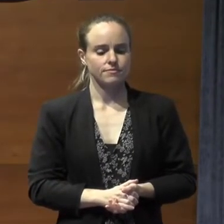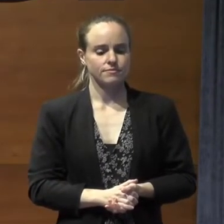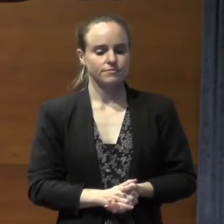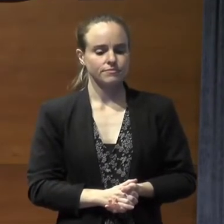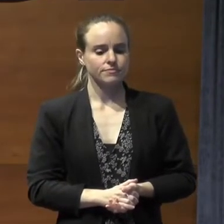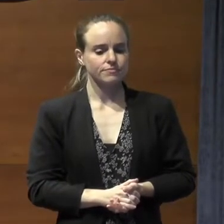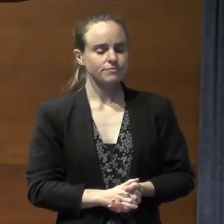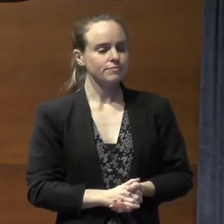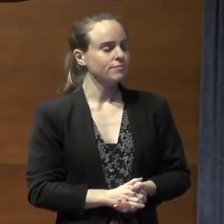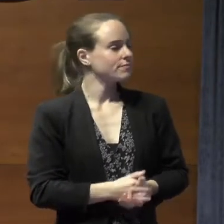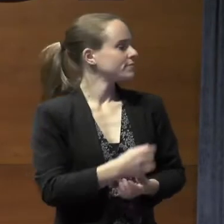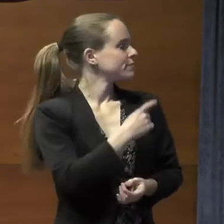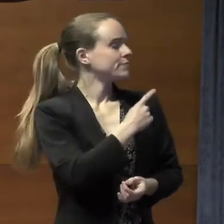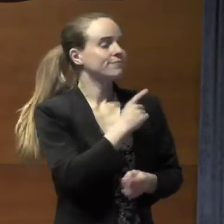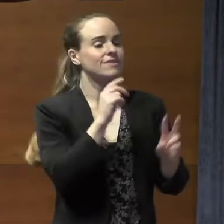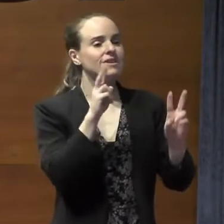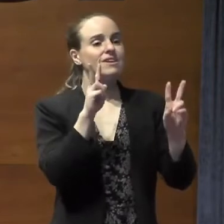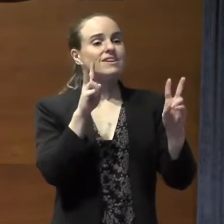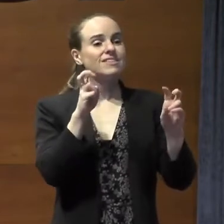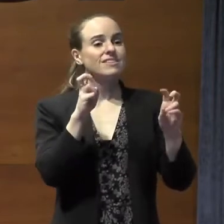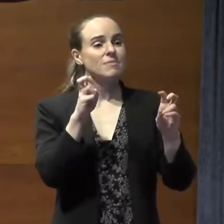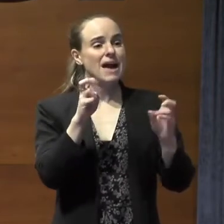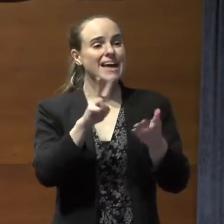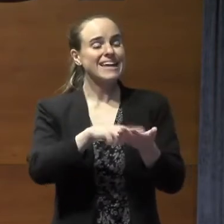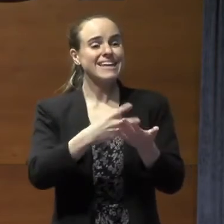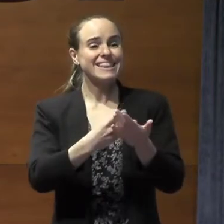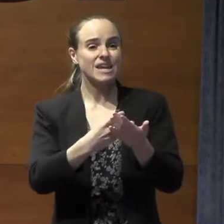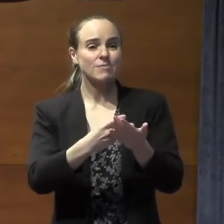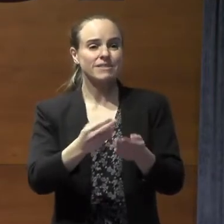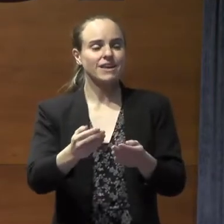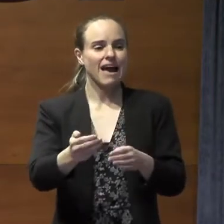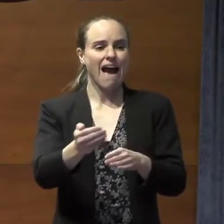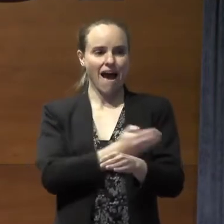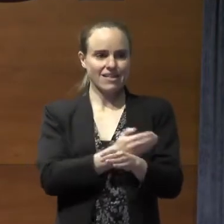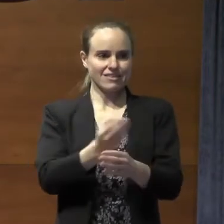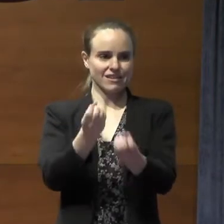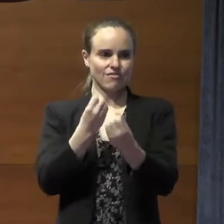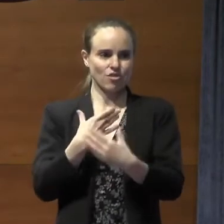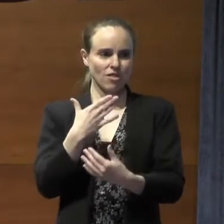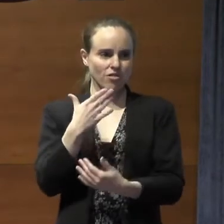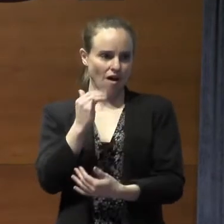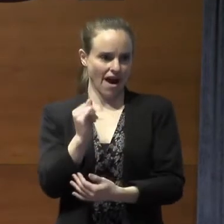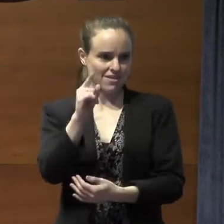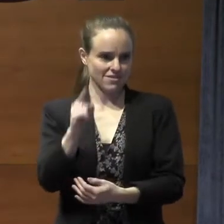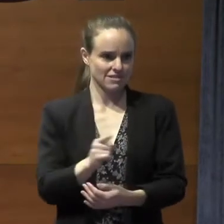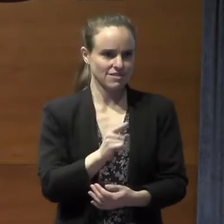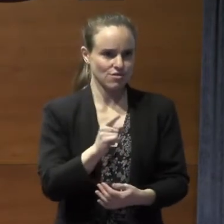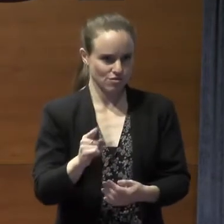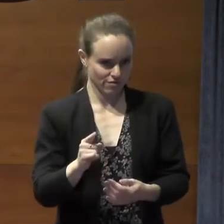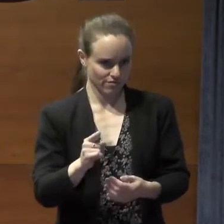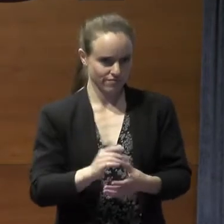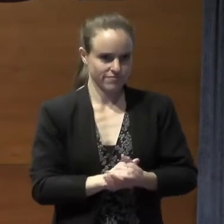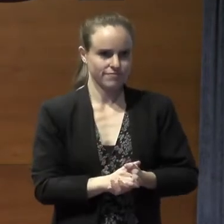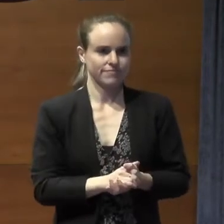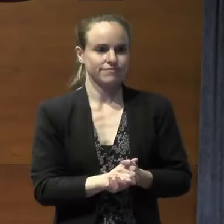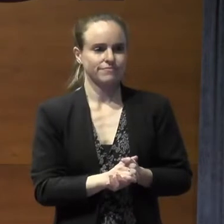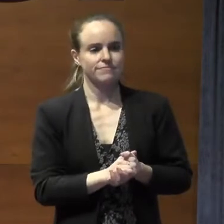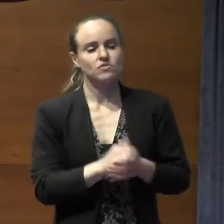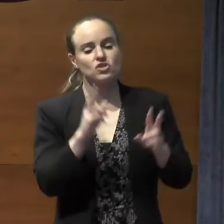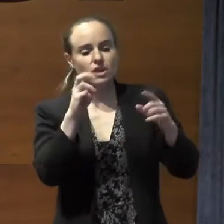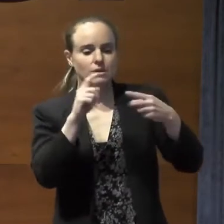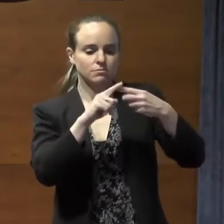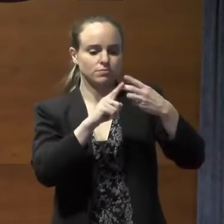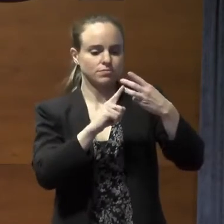Esta diapositiva se refiere a la información previa que tienen las intérpretes y los intérpretes de lengua de